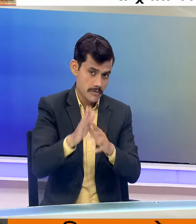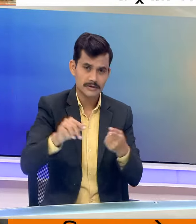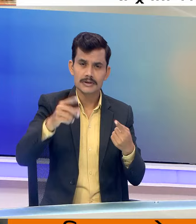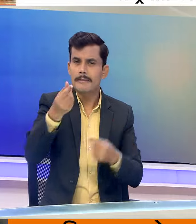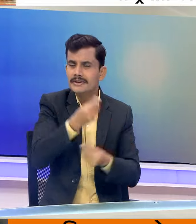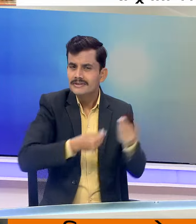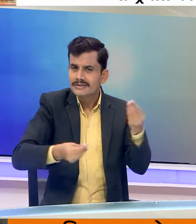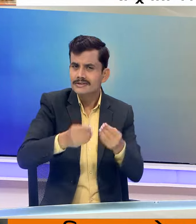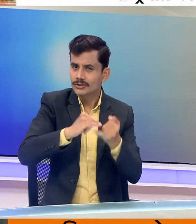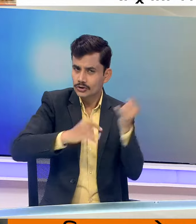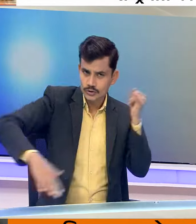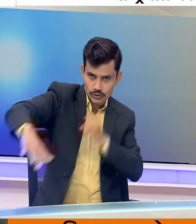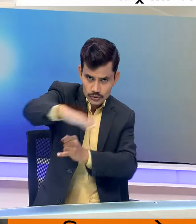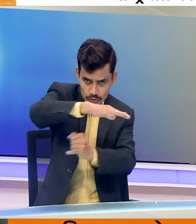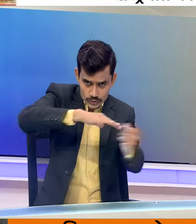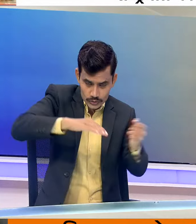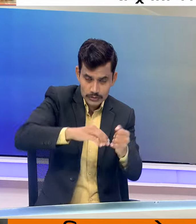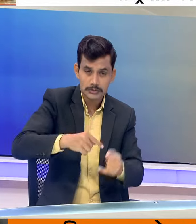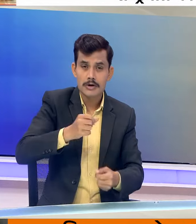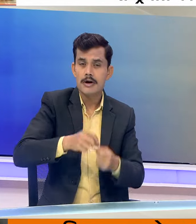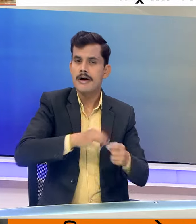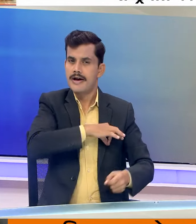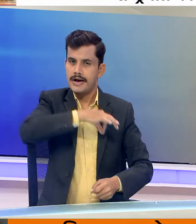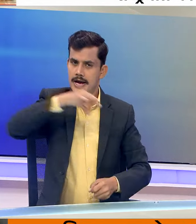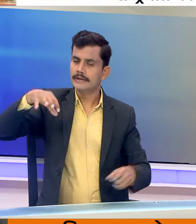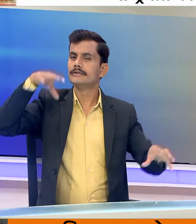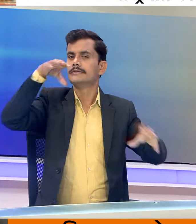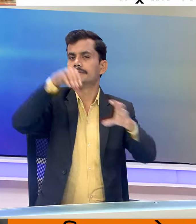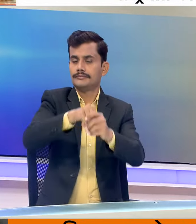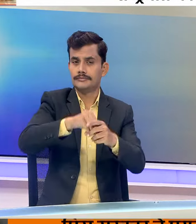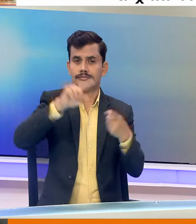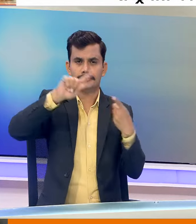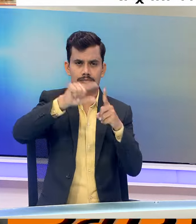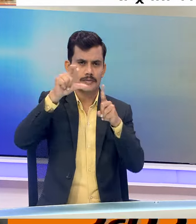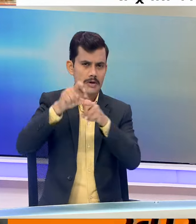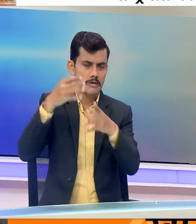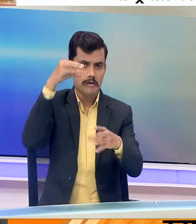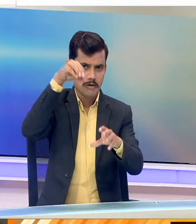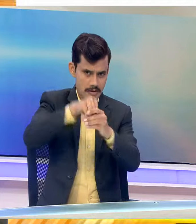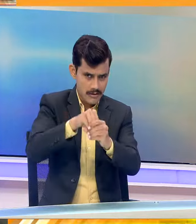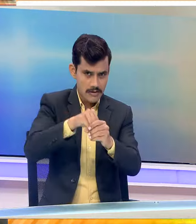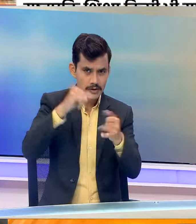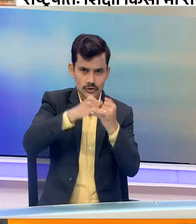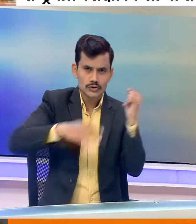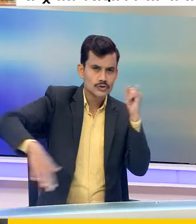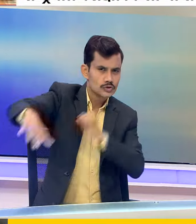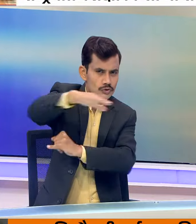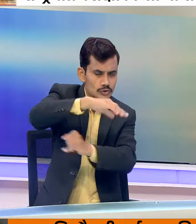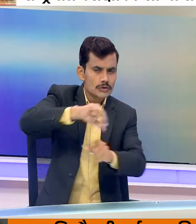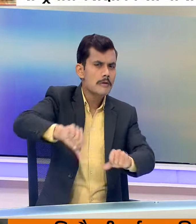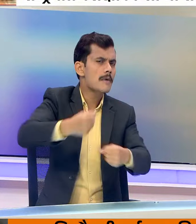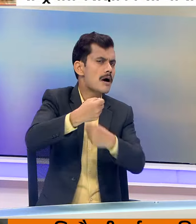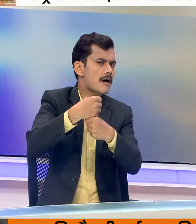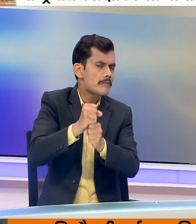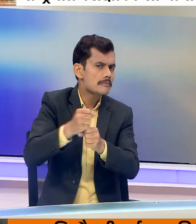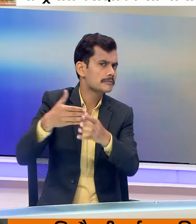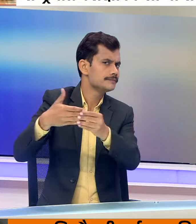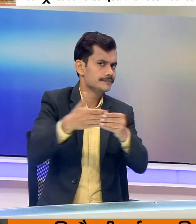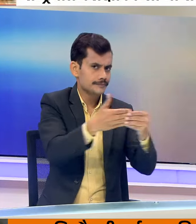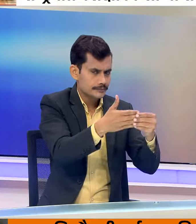economic, social or spiritual. Education in our society to create leaders, thinkers,